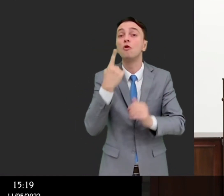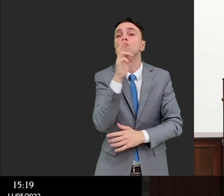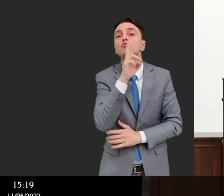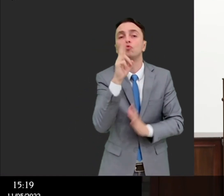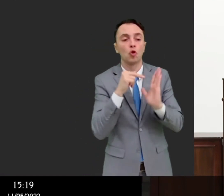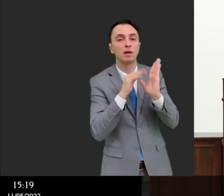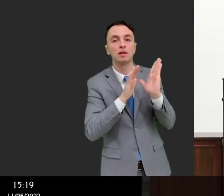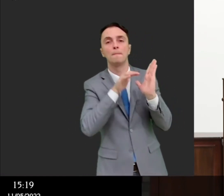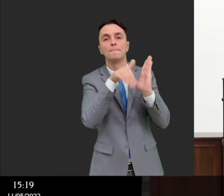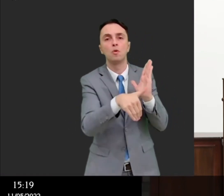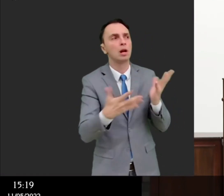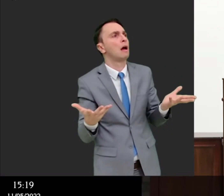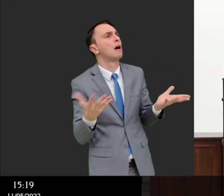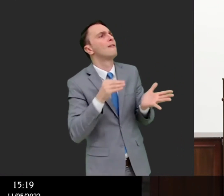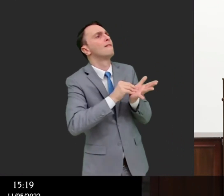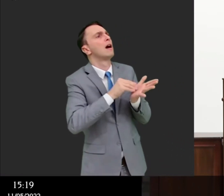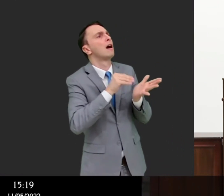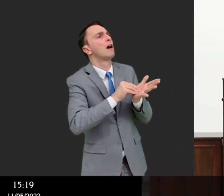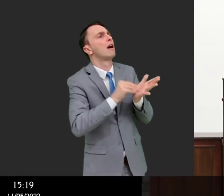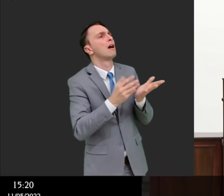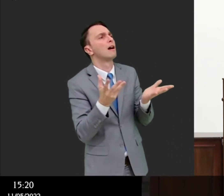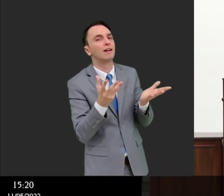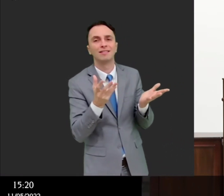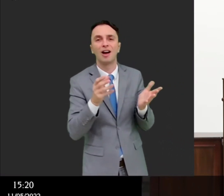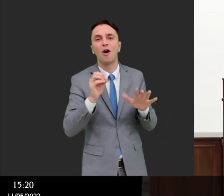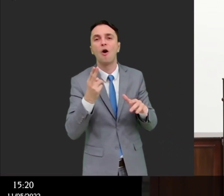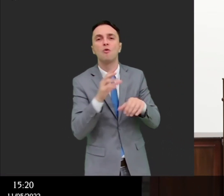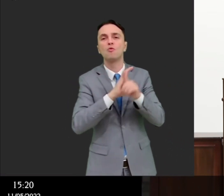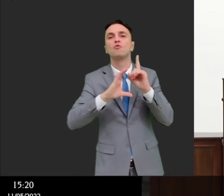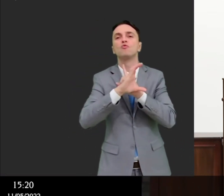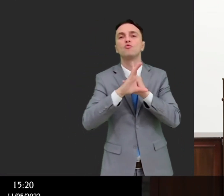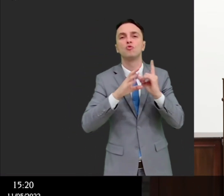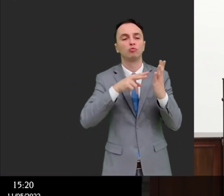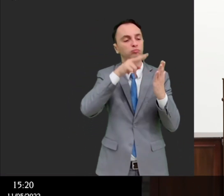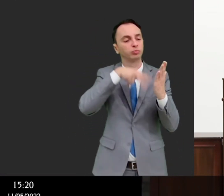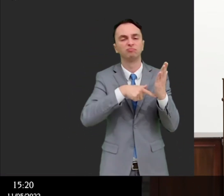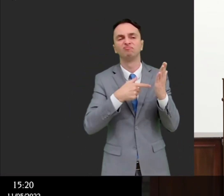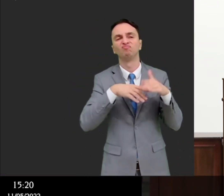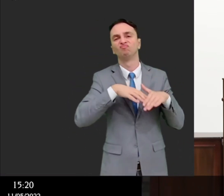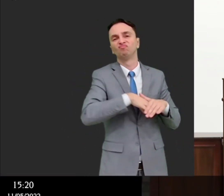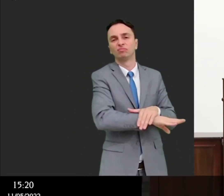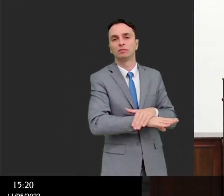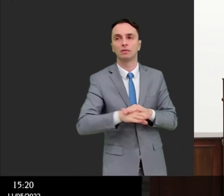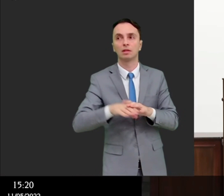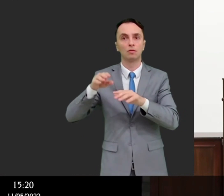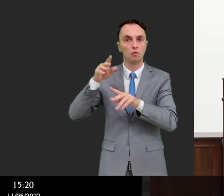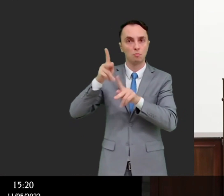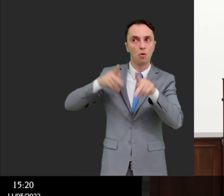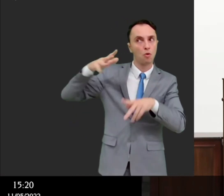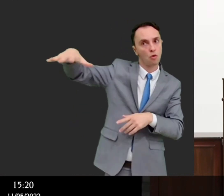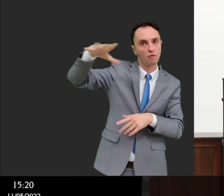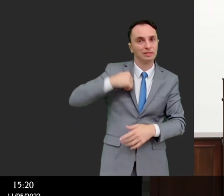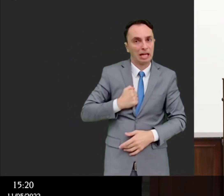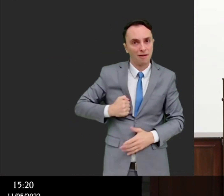o povo não gostou. E nós aqui agora estamos para atender o povo. Vamos lá. O irmão